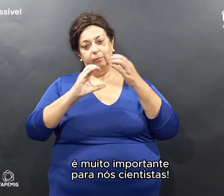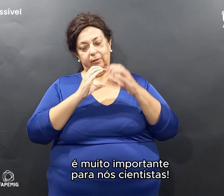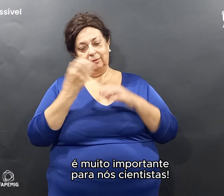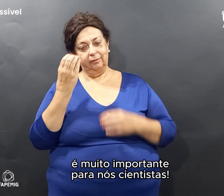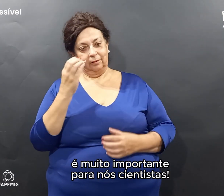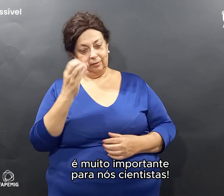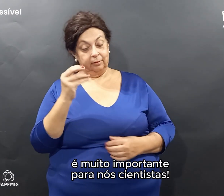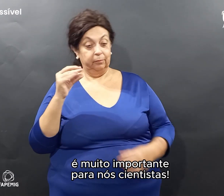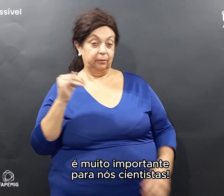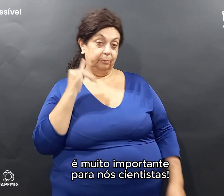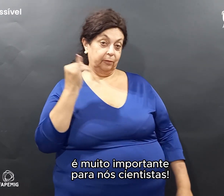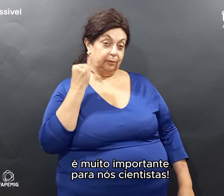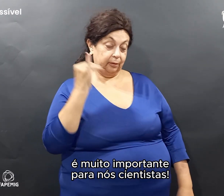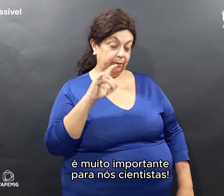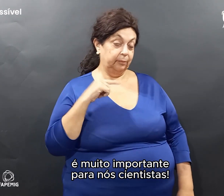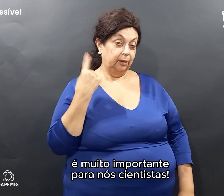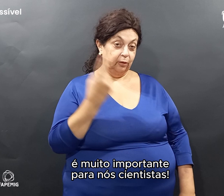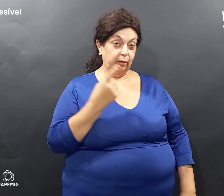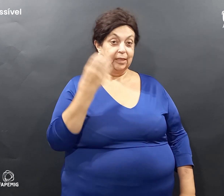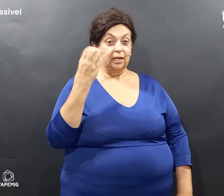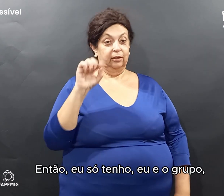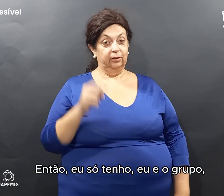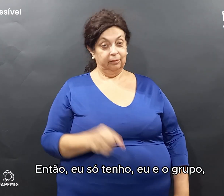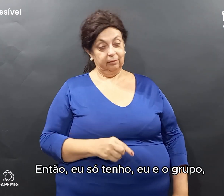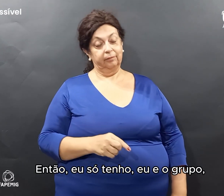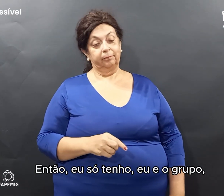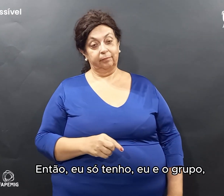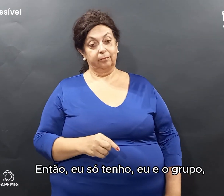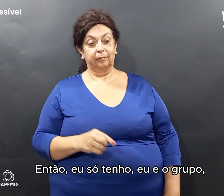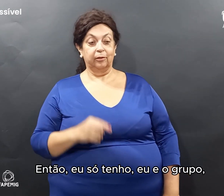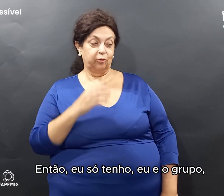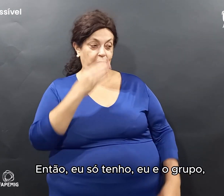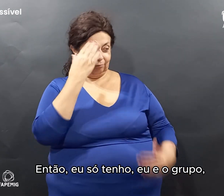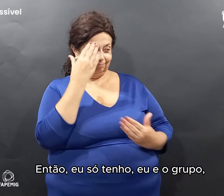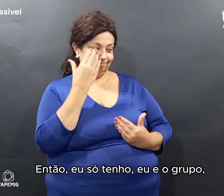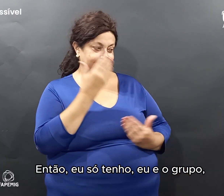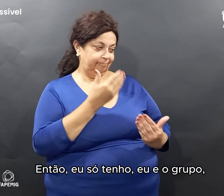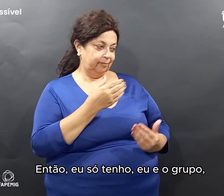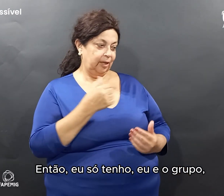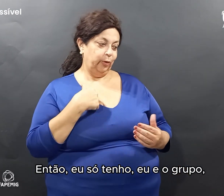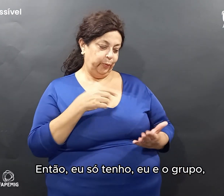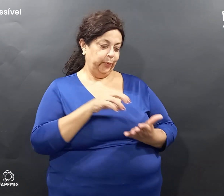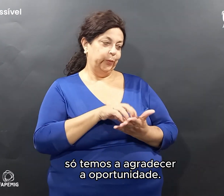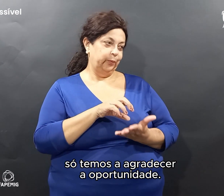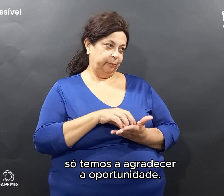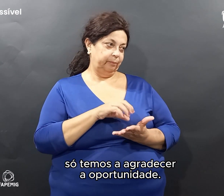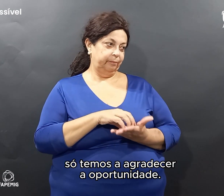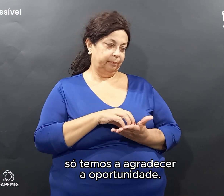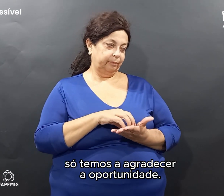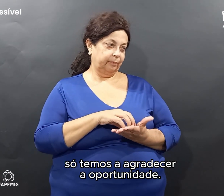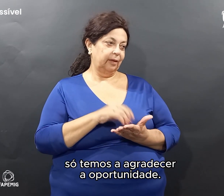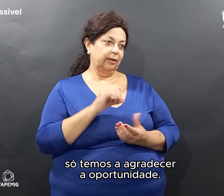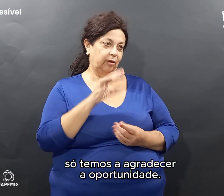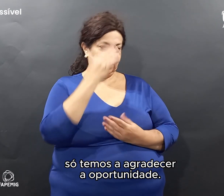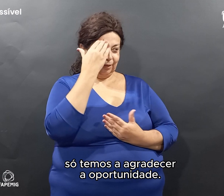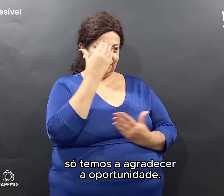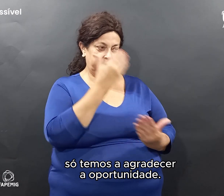muito importante para nós cientistas. Então, eu só tenho aí, eu e o grupo, só tenho a agradecer a